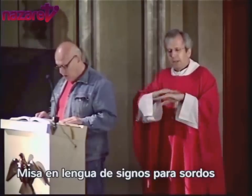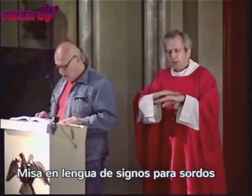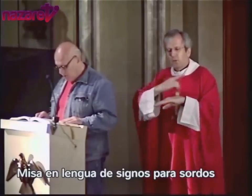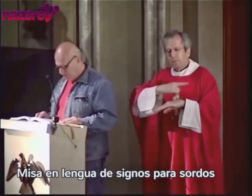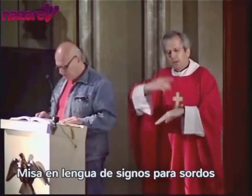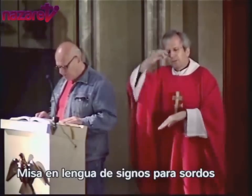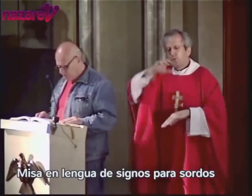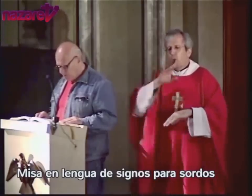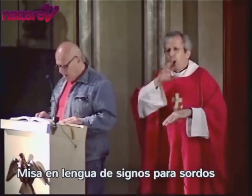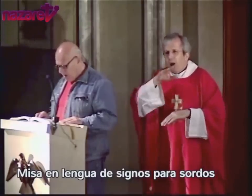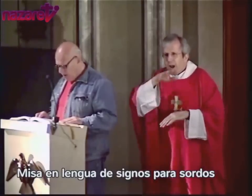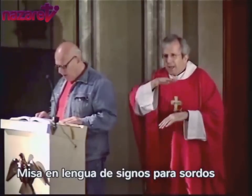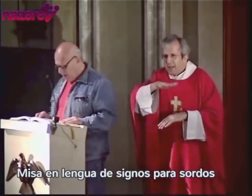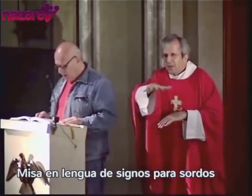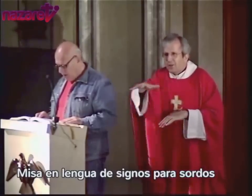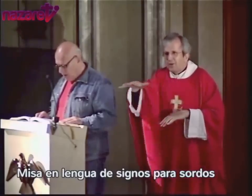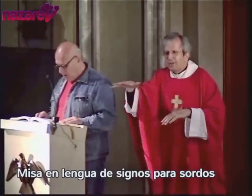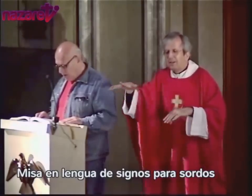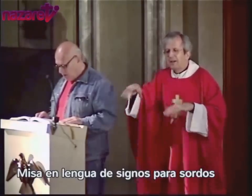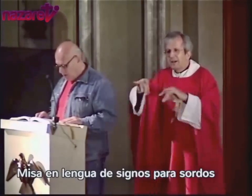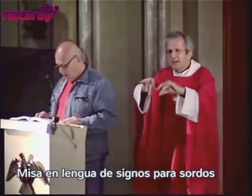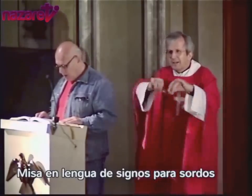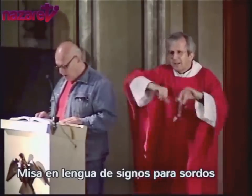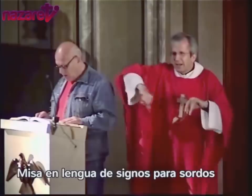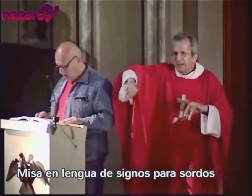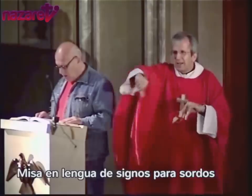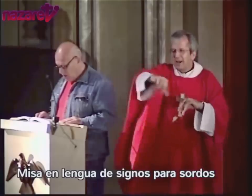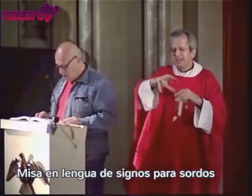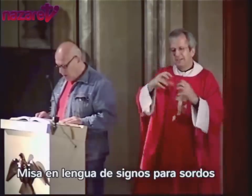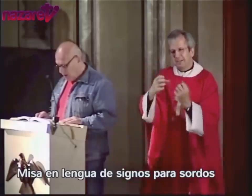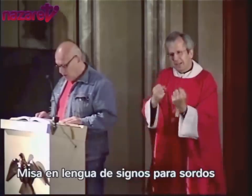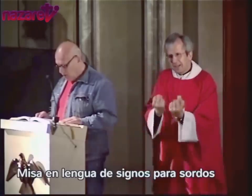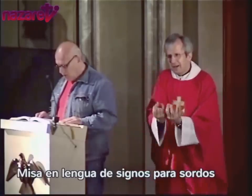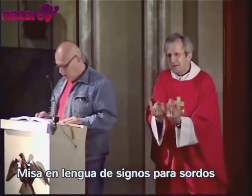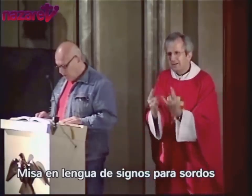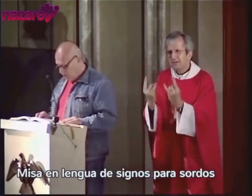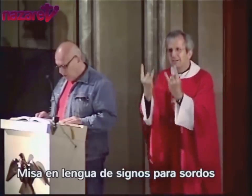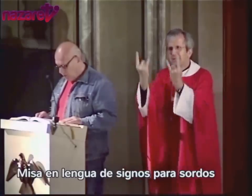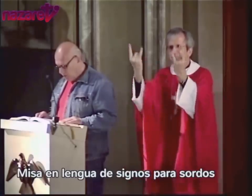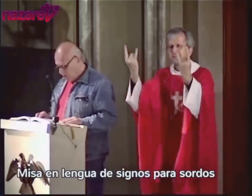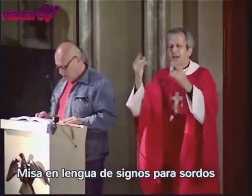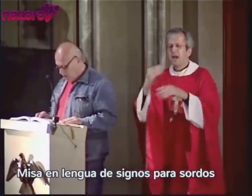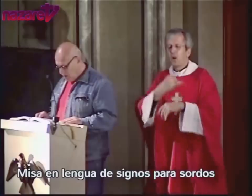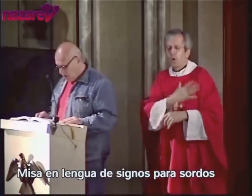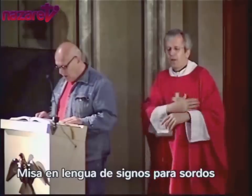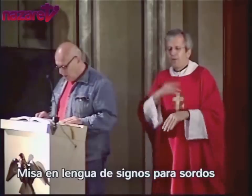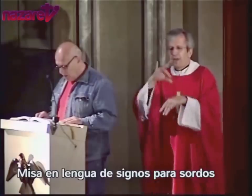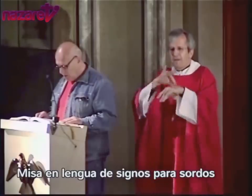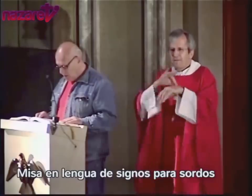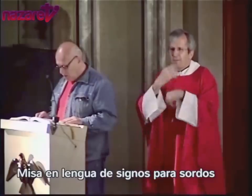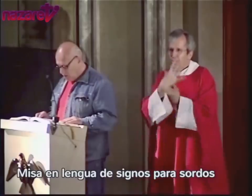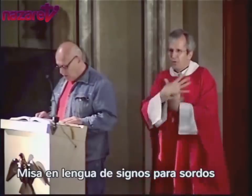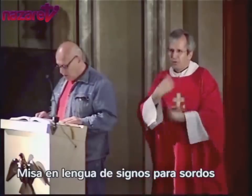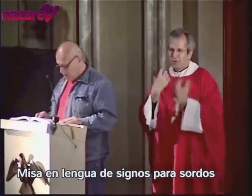tu aliento. Riega la tierra en sequía, sana el corazón enfermo. Lava